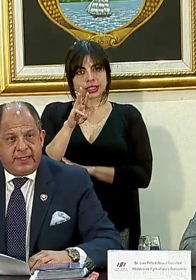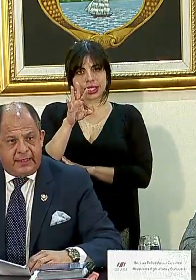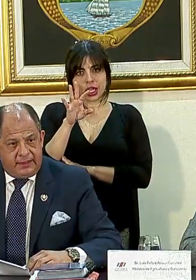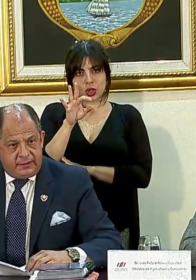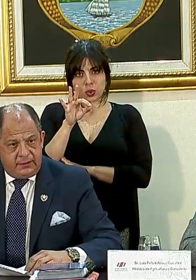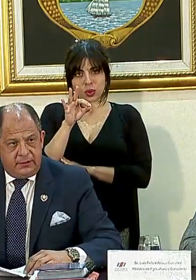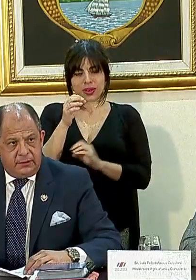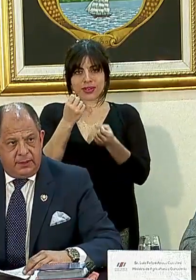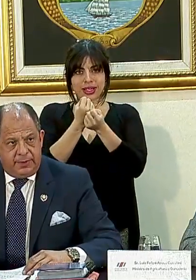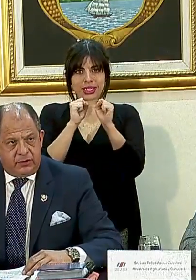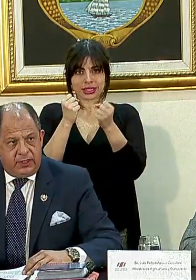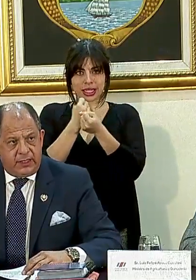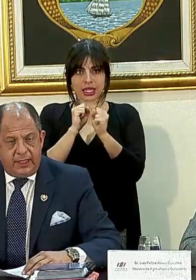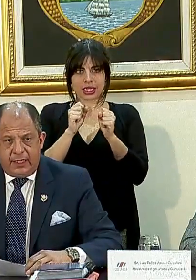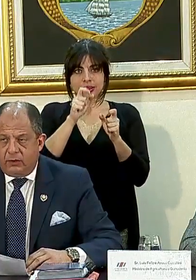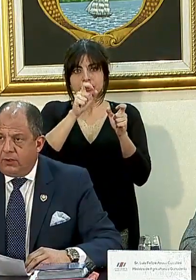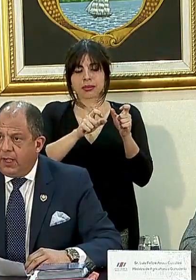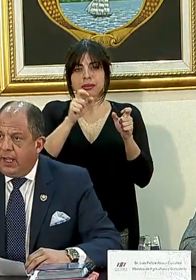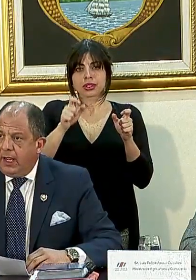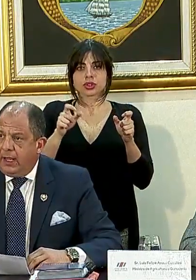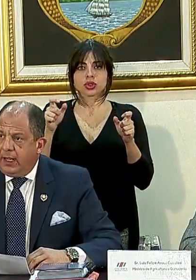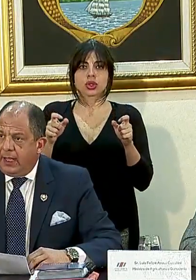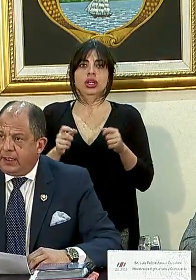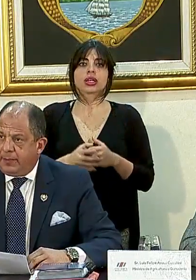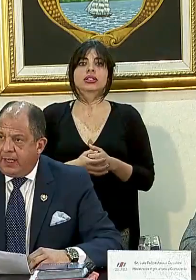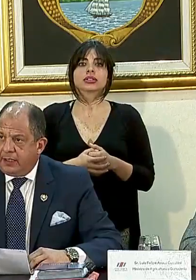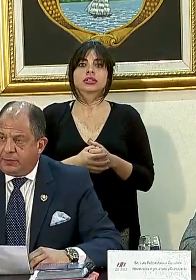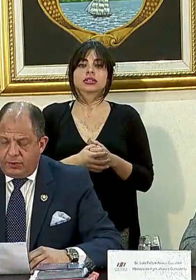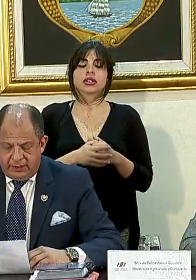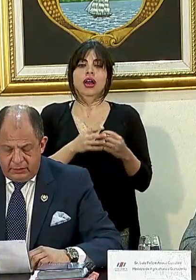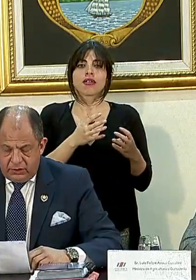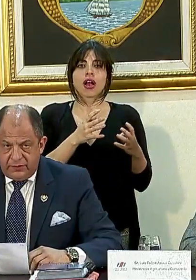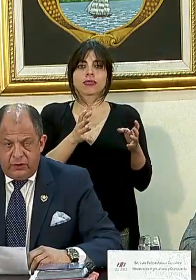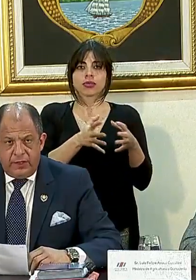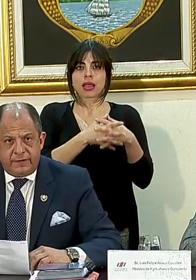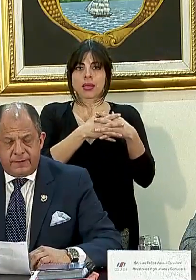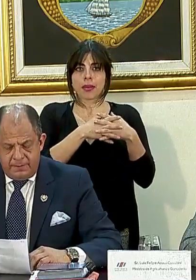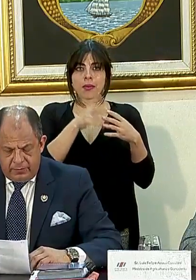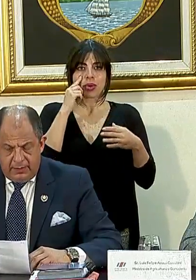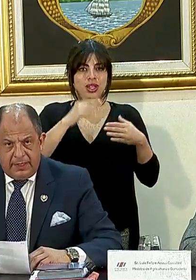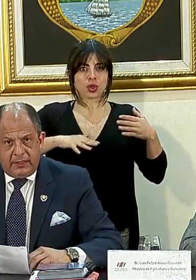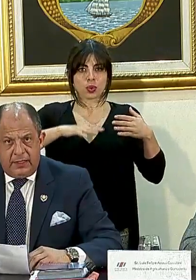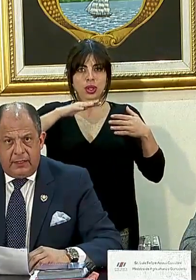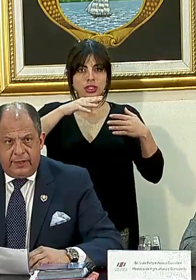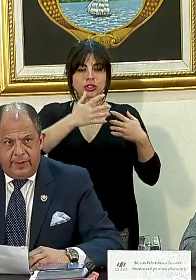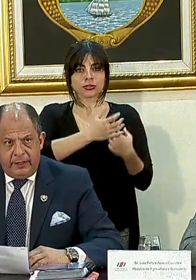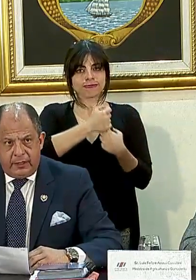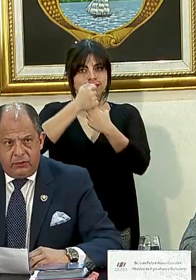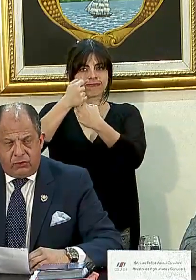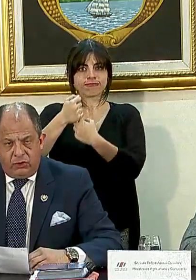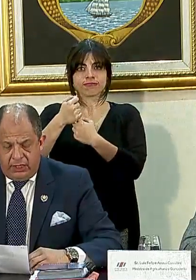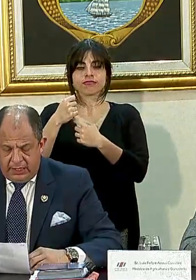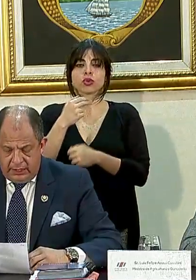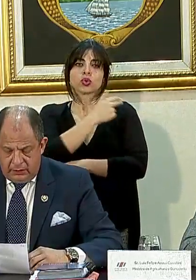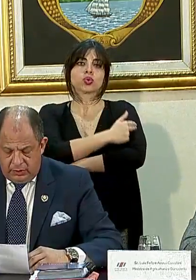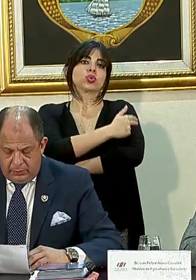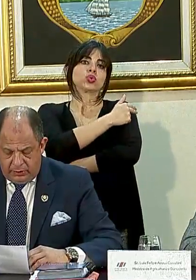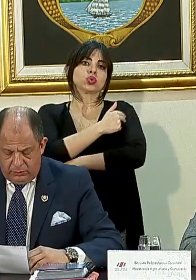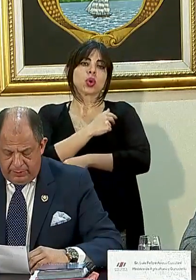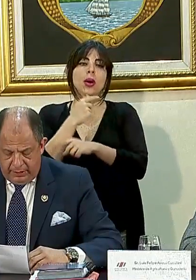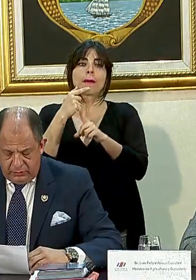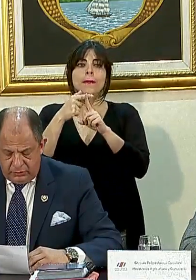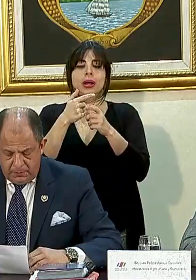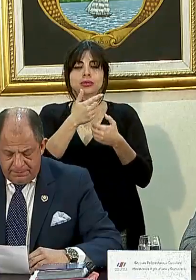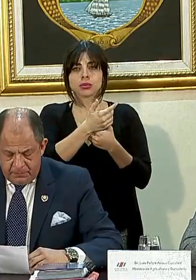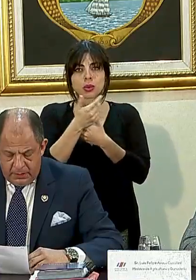169 rescates de personas que quedaron atrapadas por las inundaciones, de parte de la Benemérita Cruz Roja y del Cuerpo